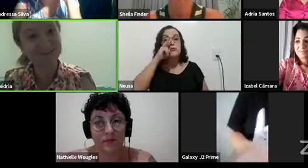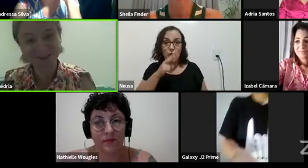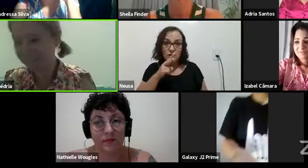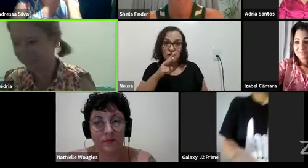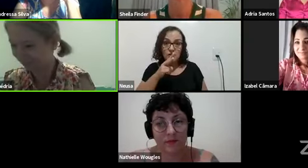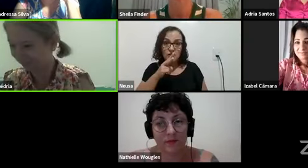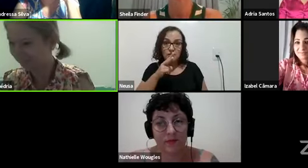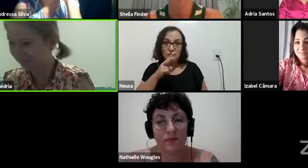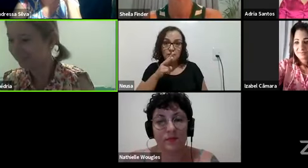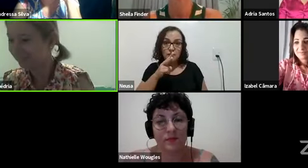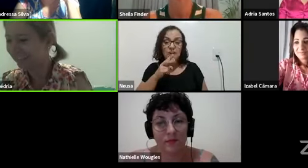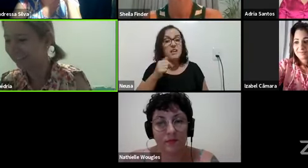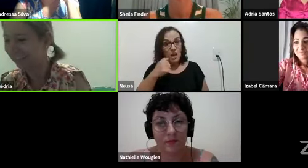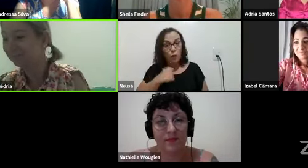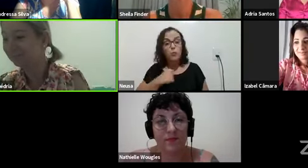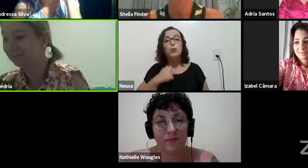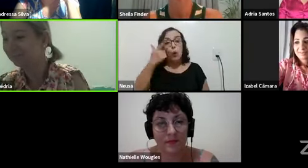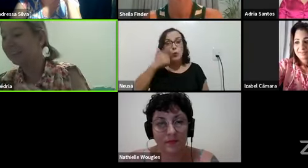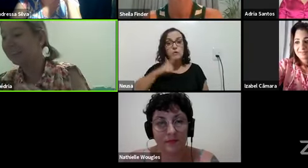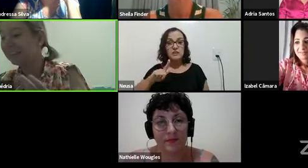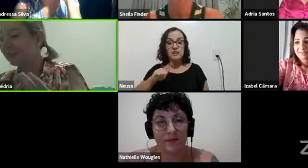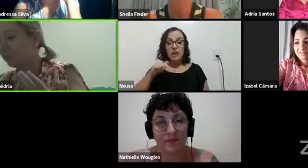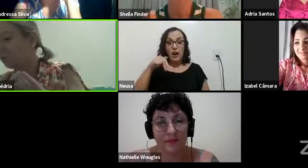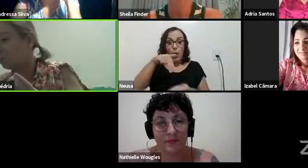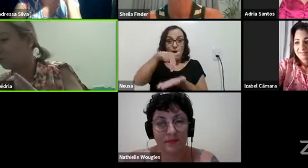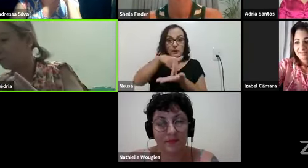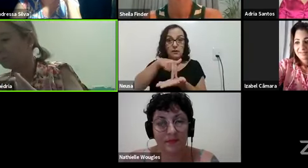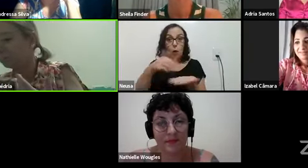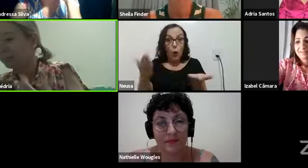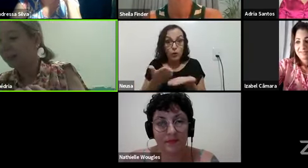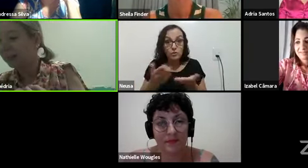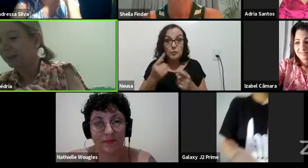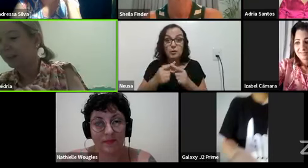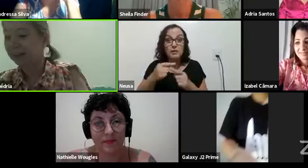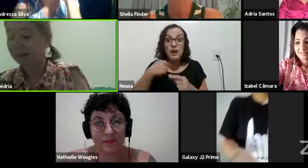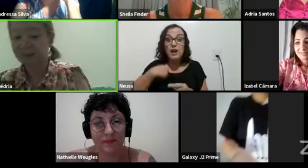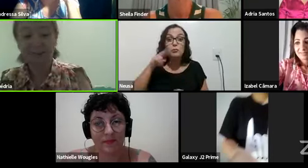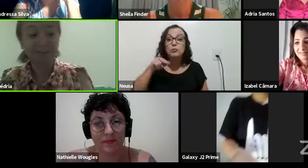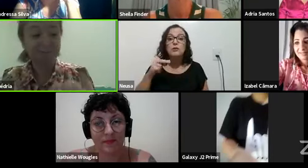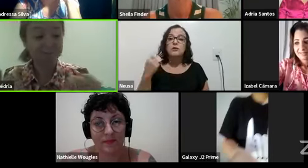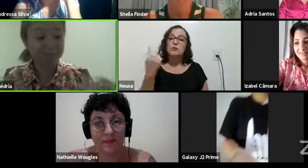gente não ficou sozinho, né? Então,